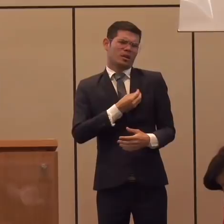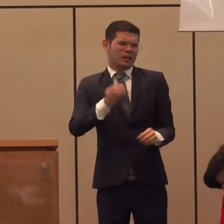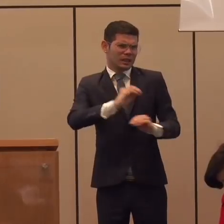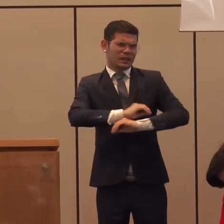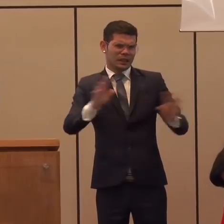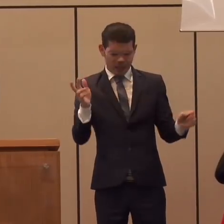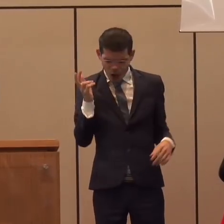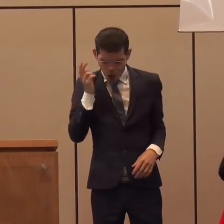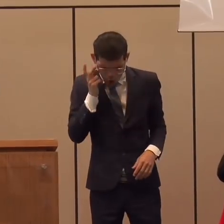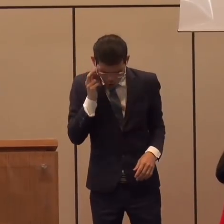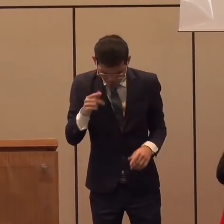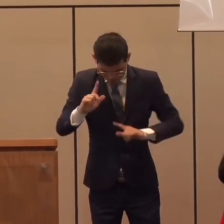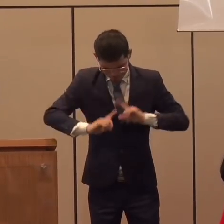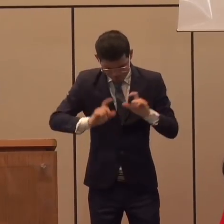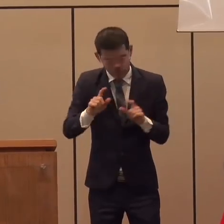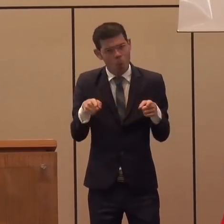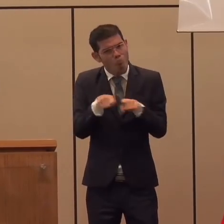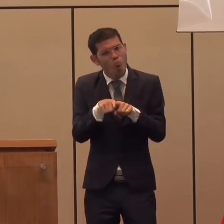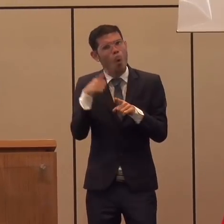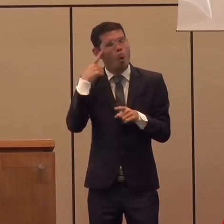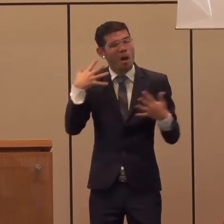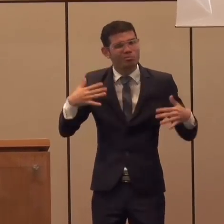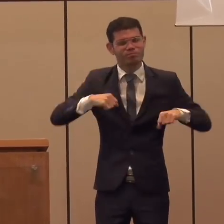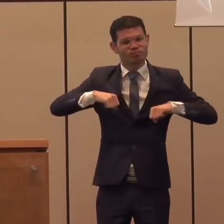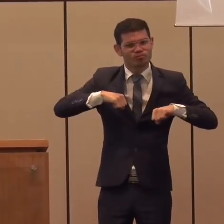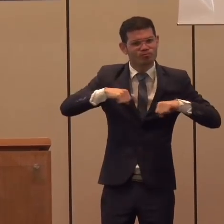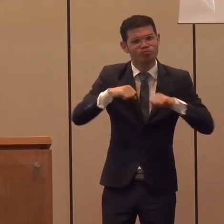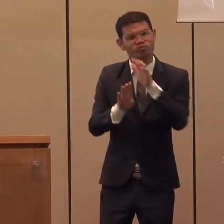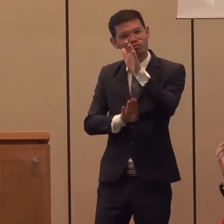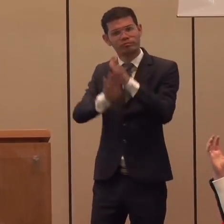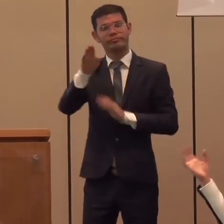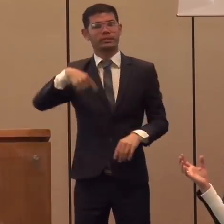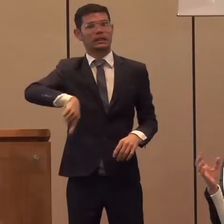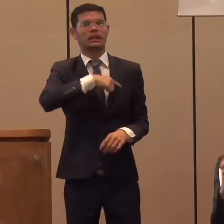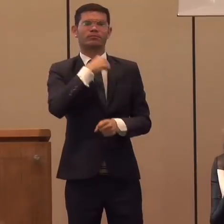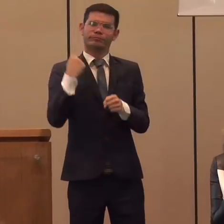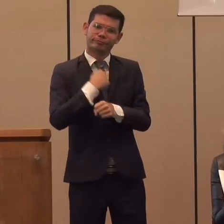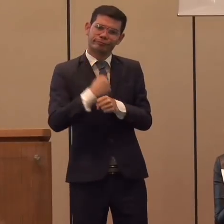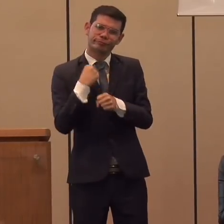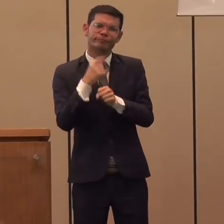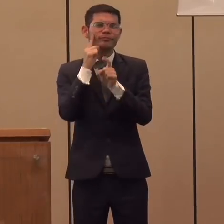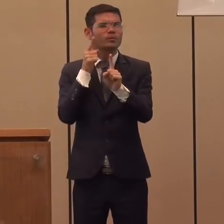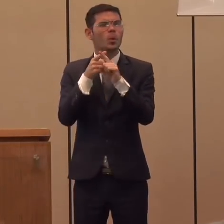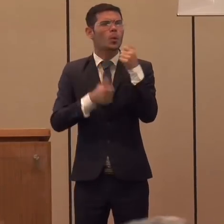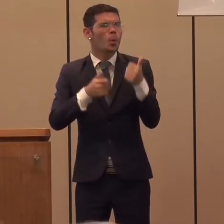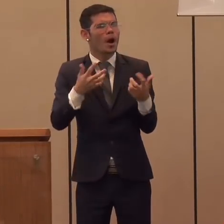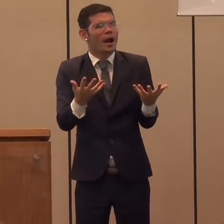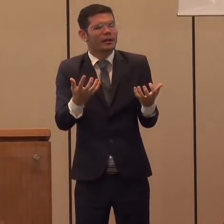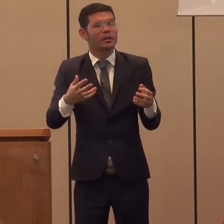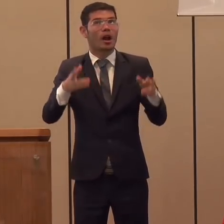gran motor del desarrollo nosotros estamos trabajando arduamente no solamente para seguir siendo el segundo sector